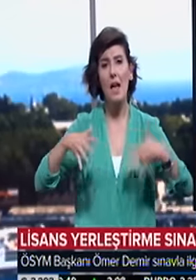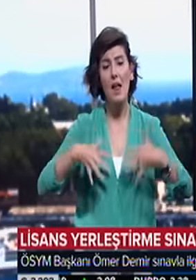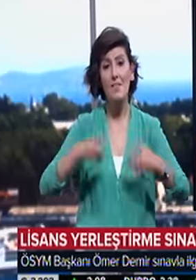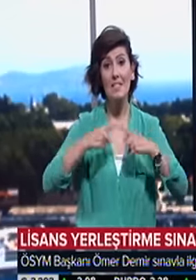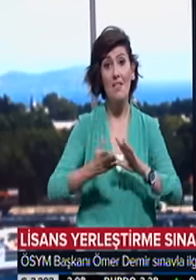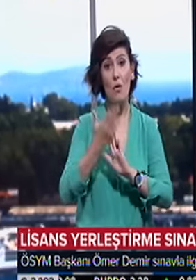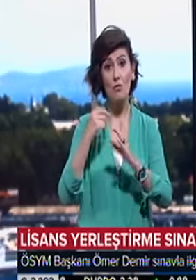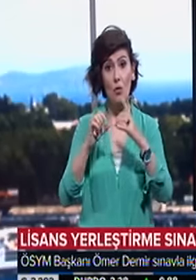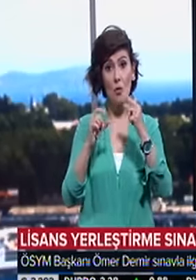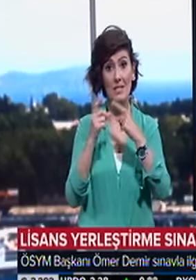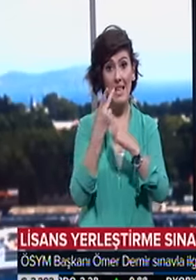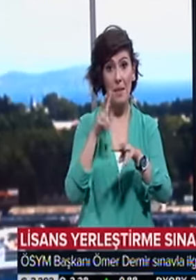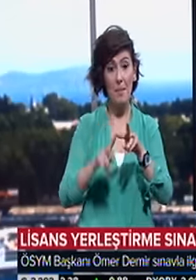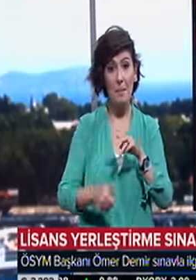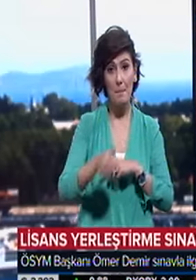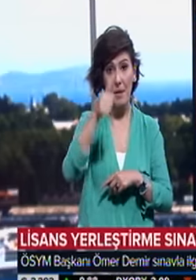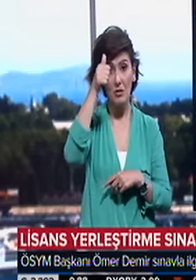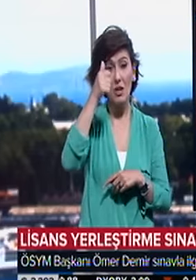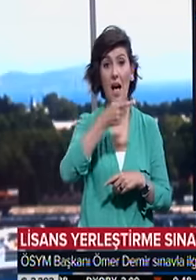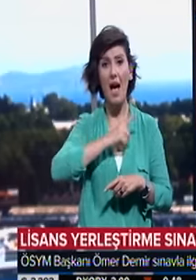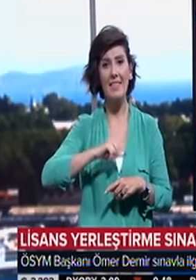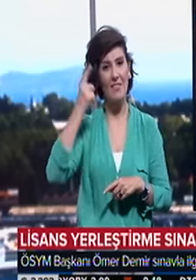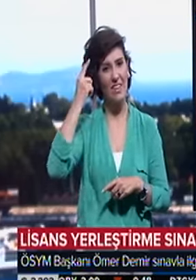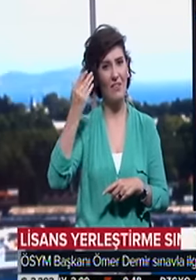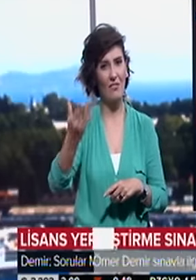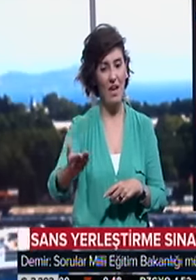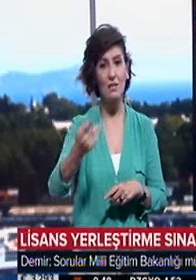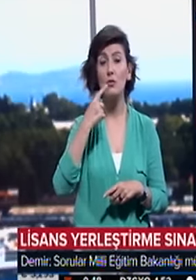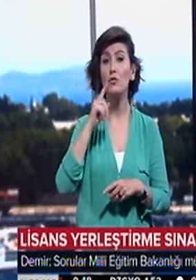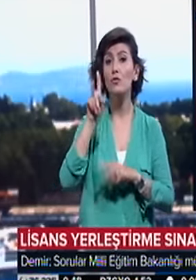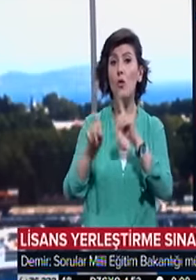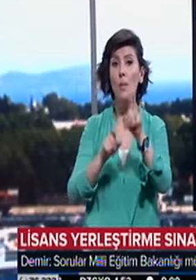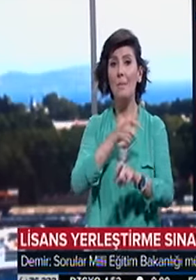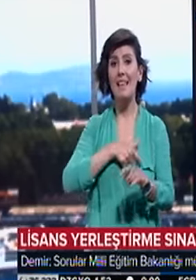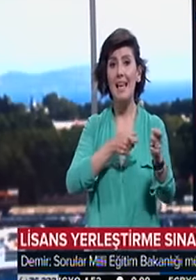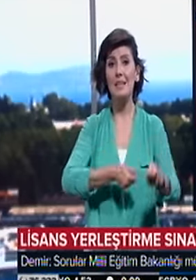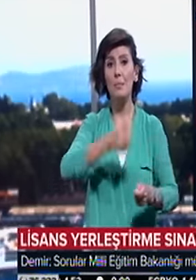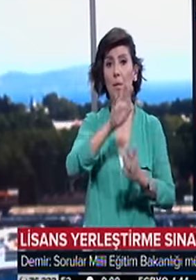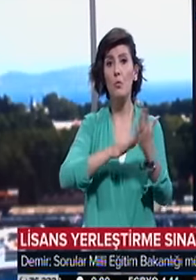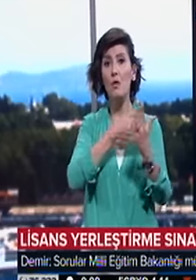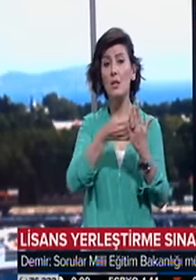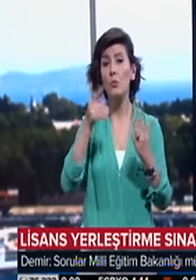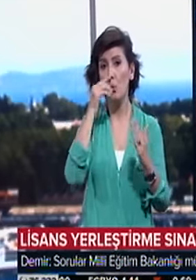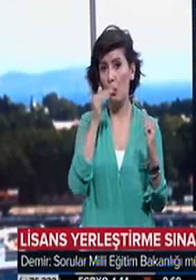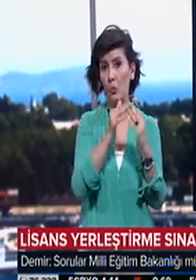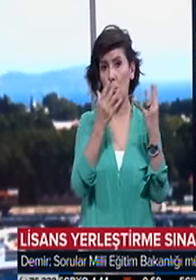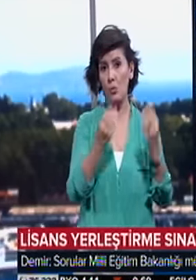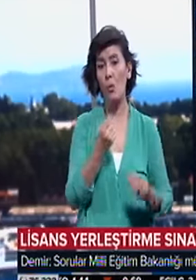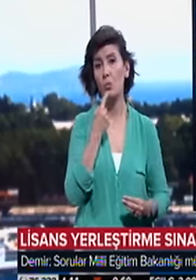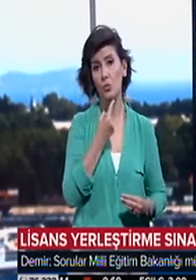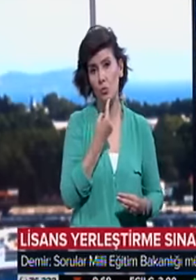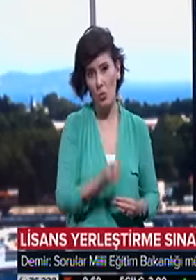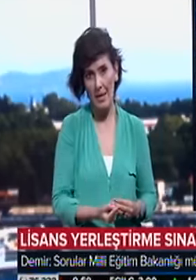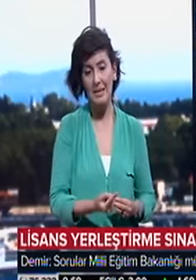öncesi ÖSYM Başkanı Ömer Demir adaylara ipucu verdi. Demir, soruların Milli Eğitim Bakanlığı müfredatına uygun hazırlandığının